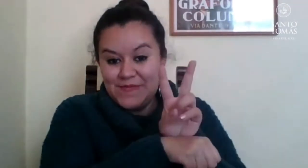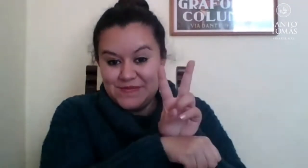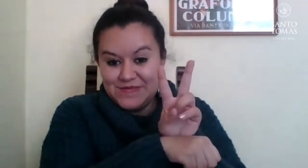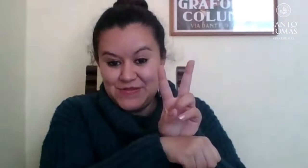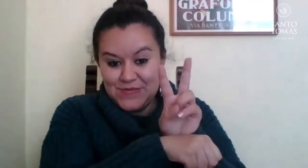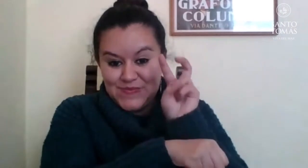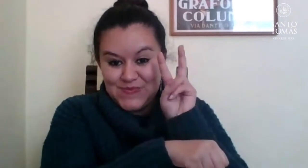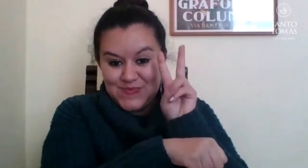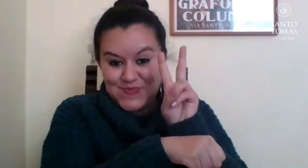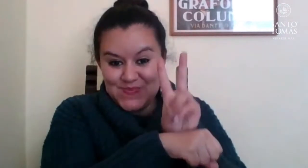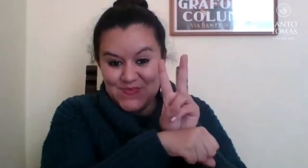profesor,